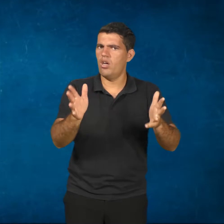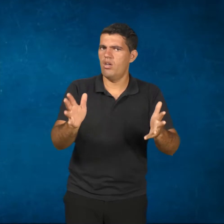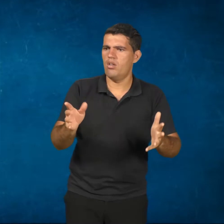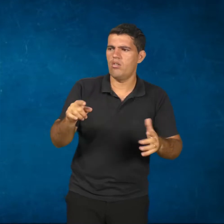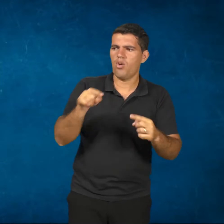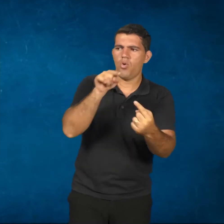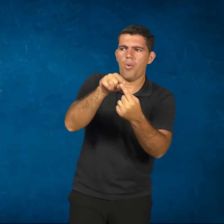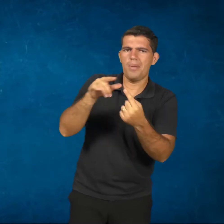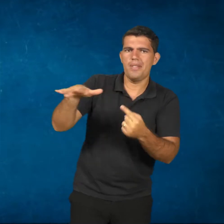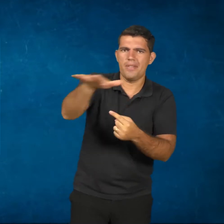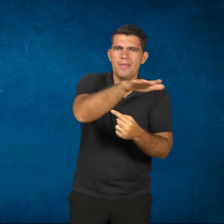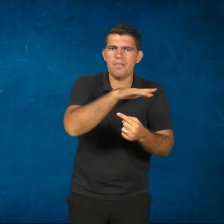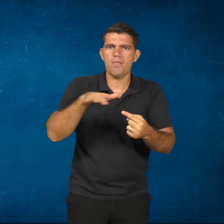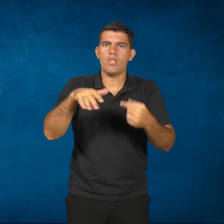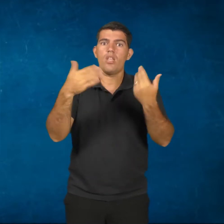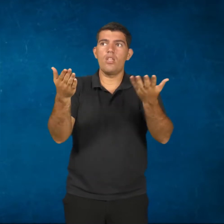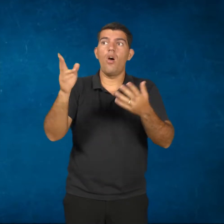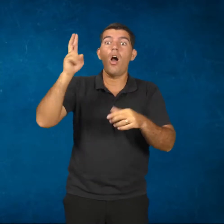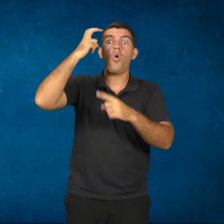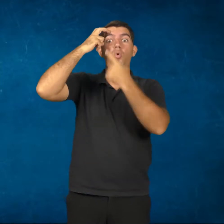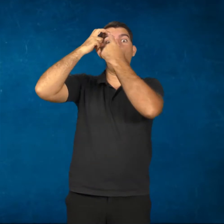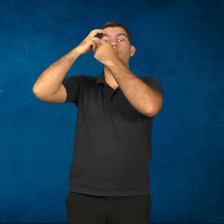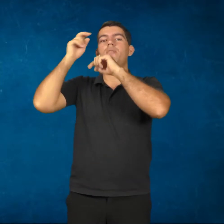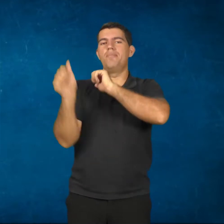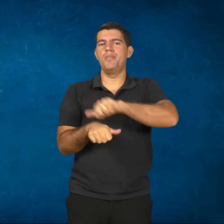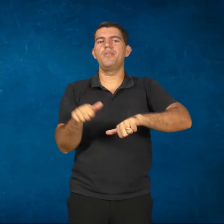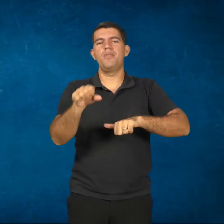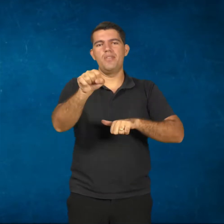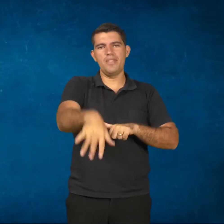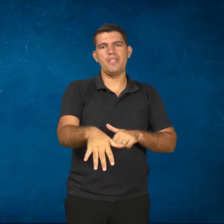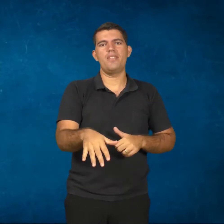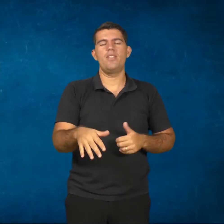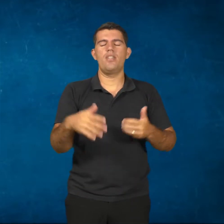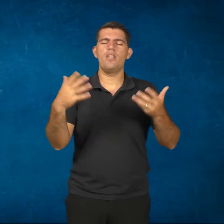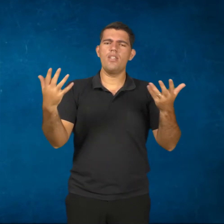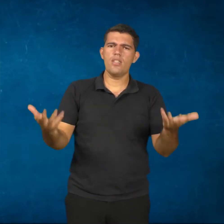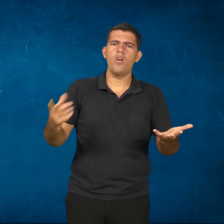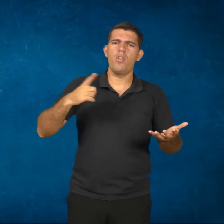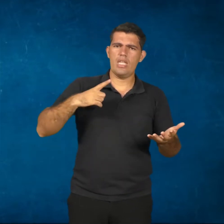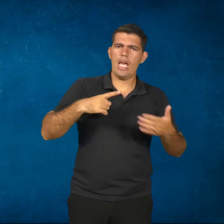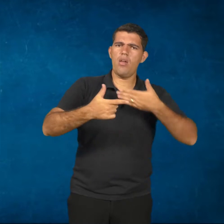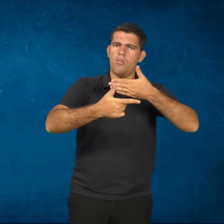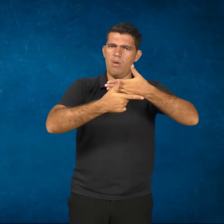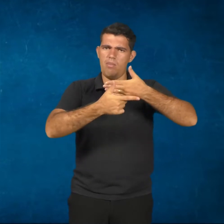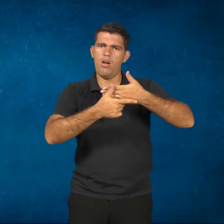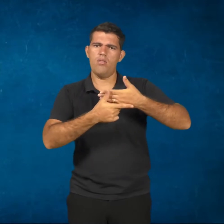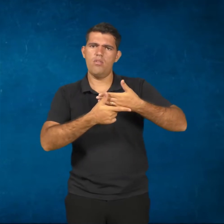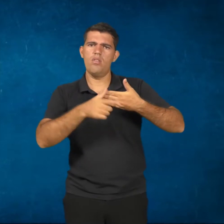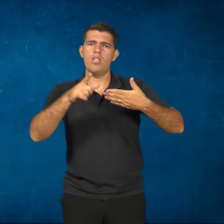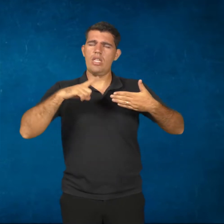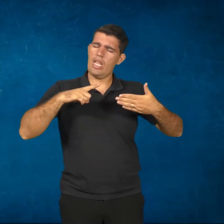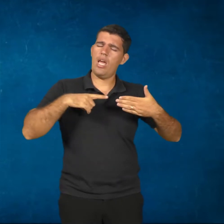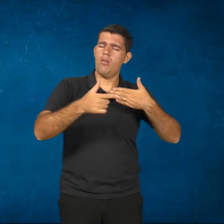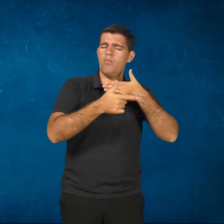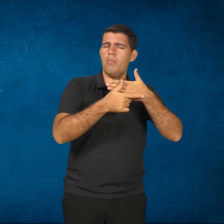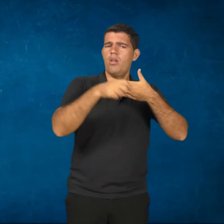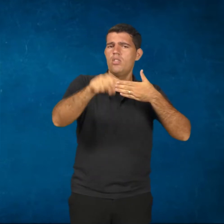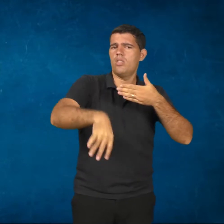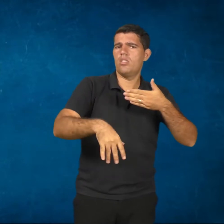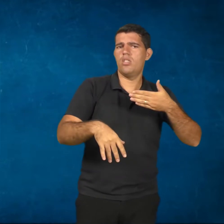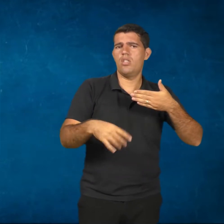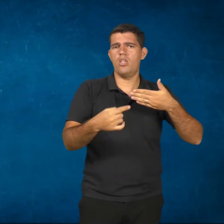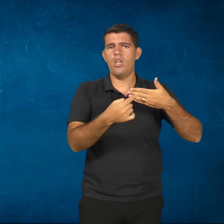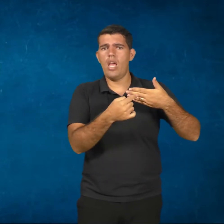Eu acho que isso acaba mudando a cultura. Então, de novo, há sim um papel, né? Há um papel